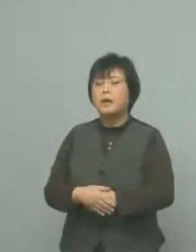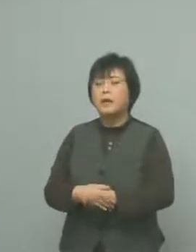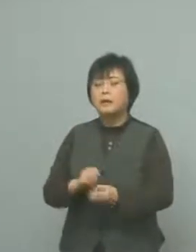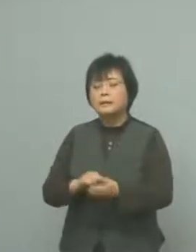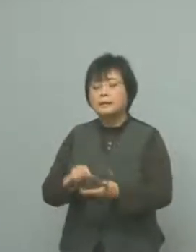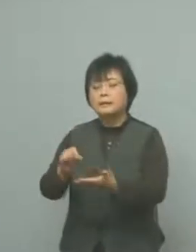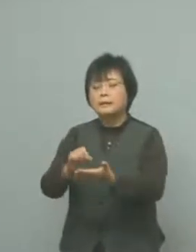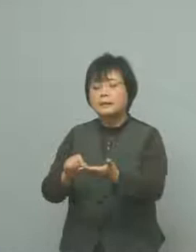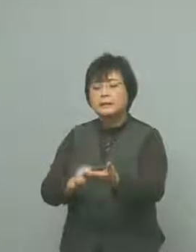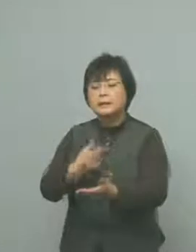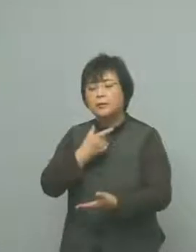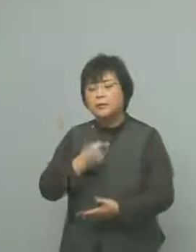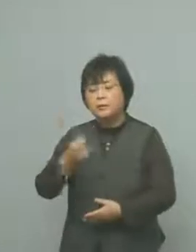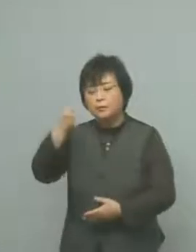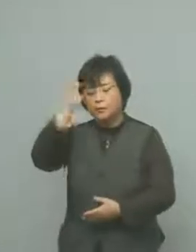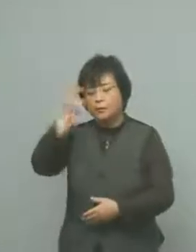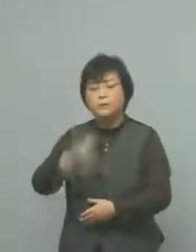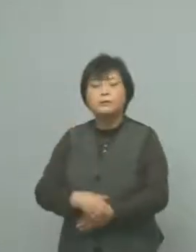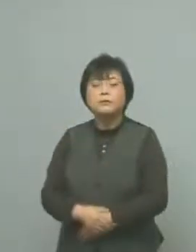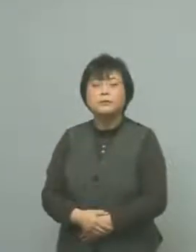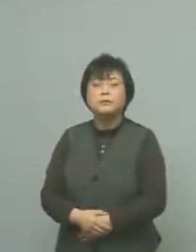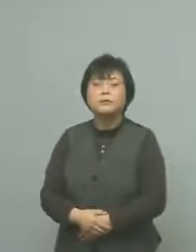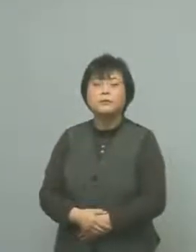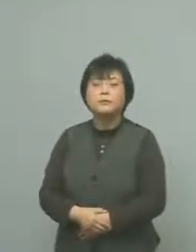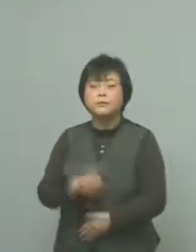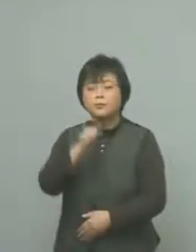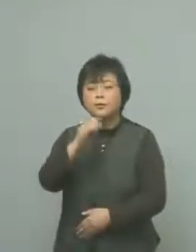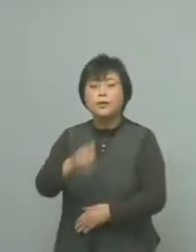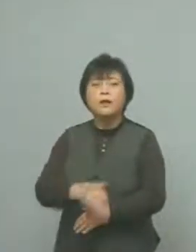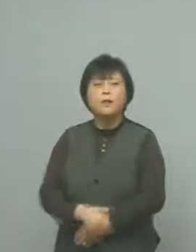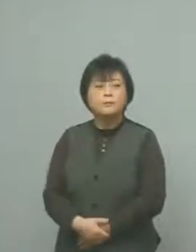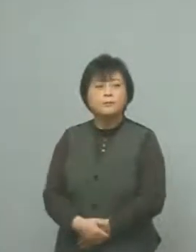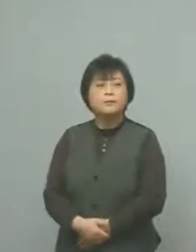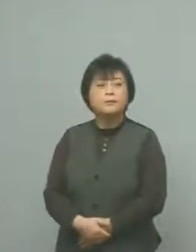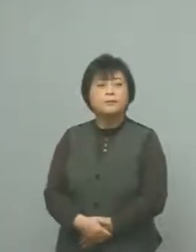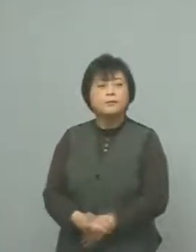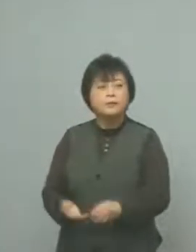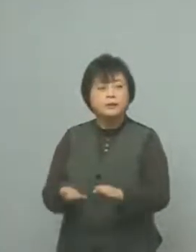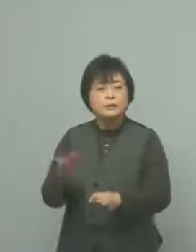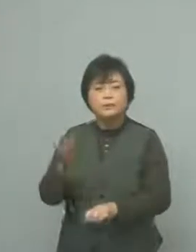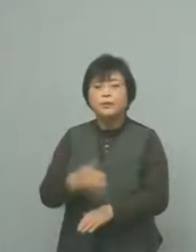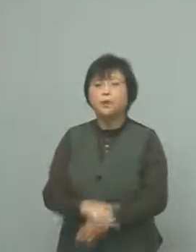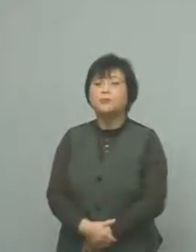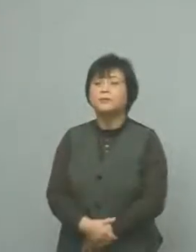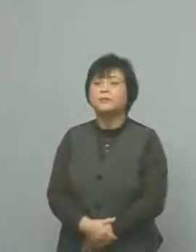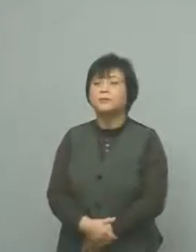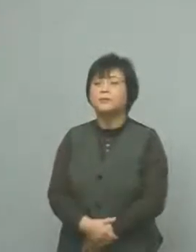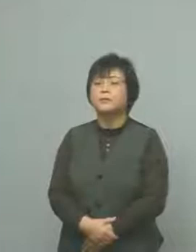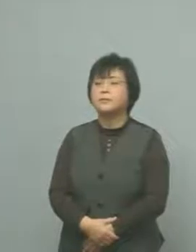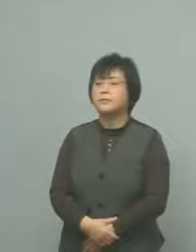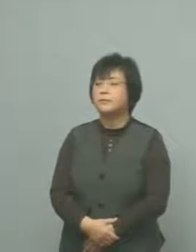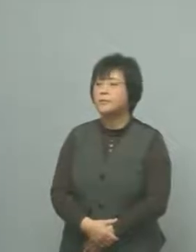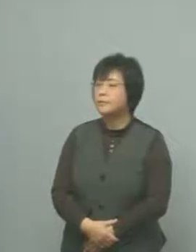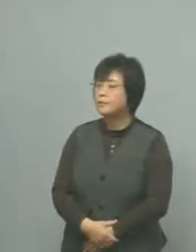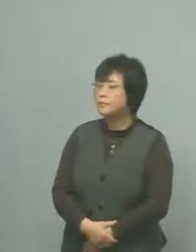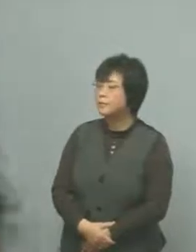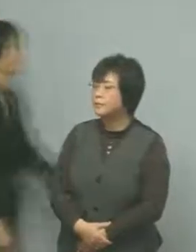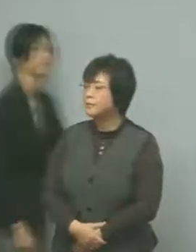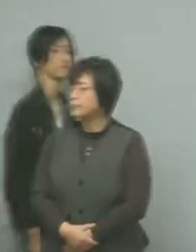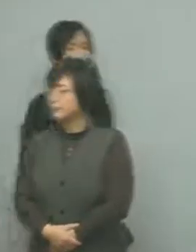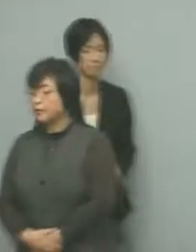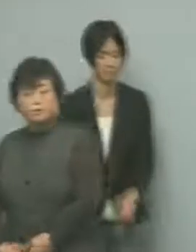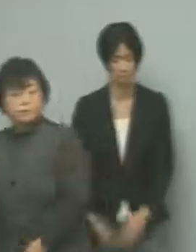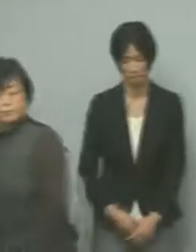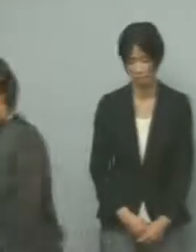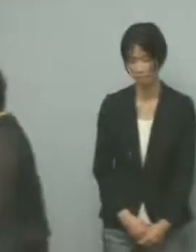ご記帳いただければと考えております。よろしくお願いいたします。以上です。 それでは代表者さんから